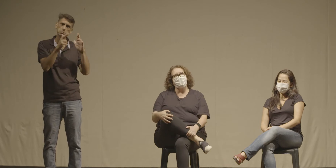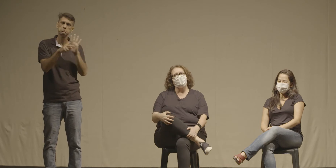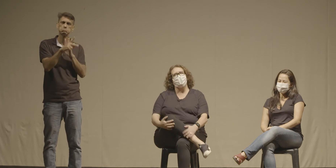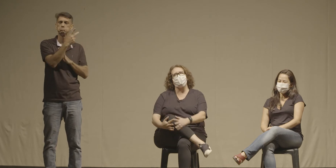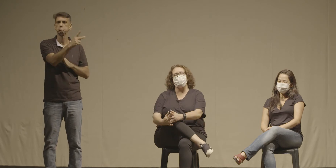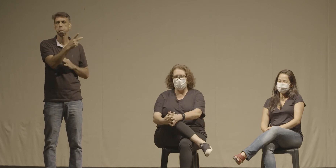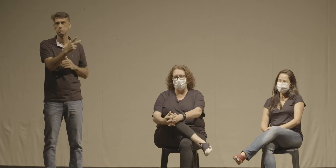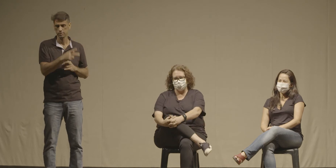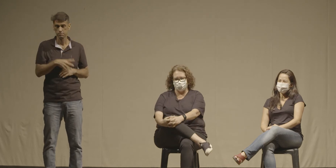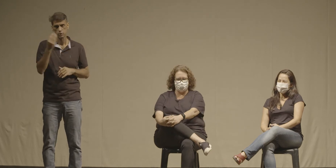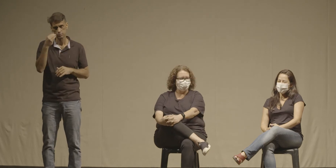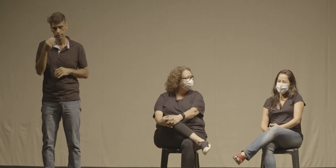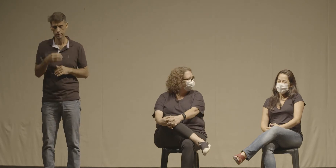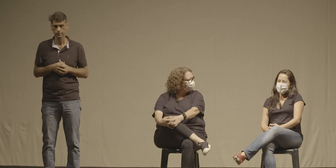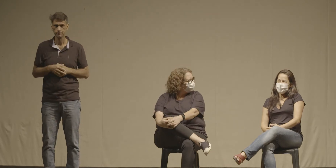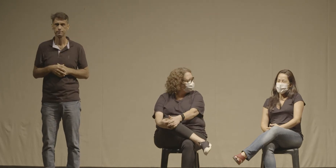minha experiência.